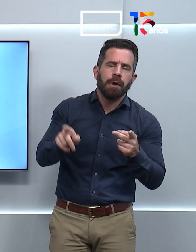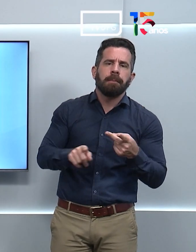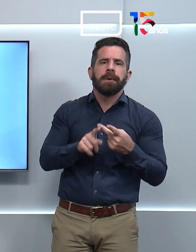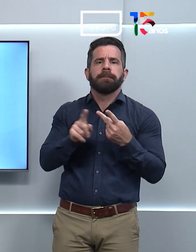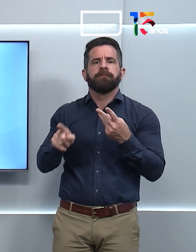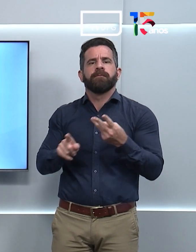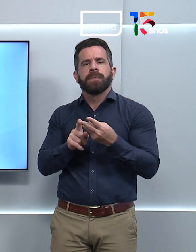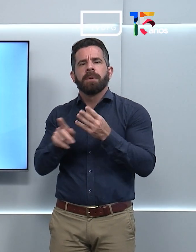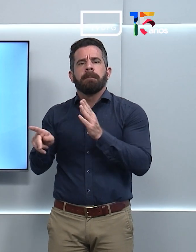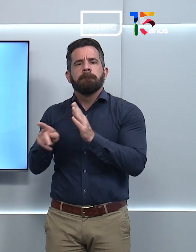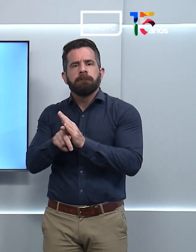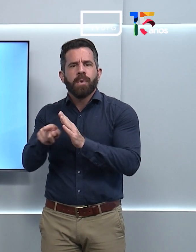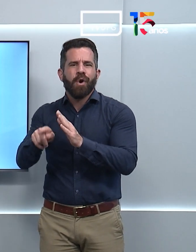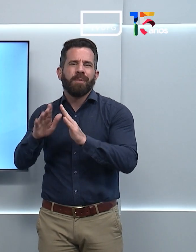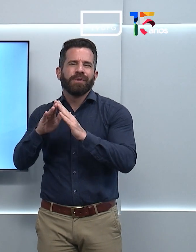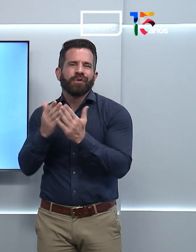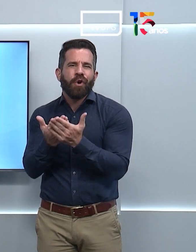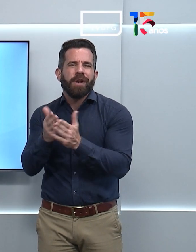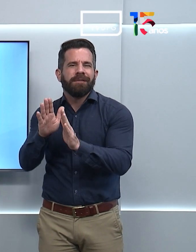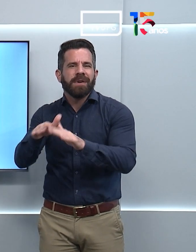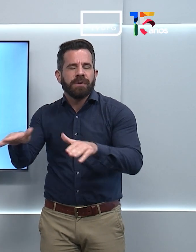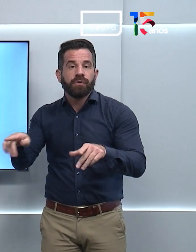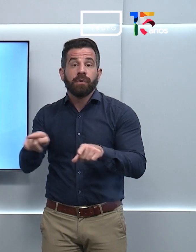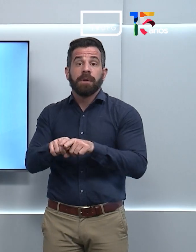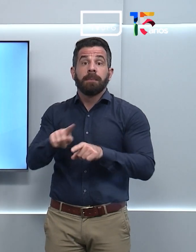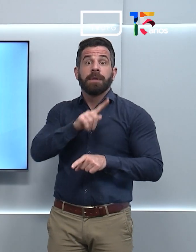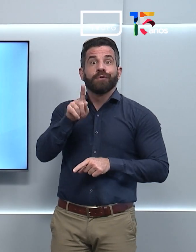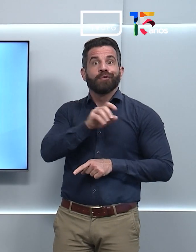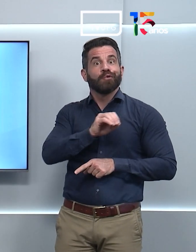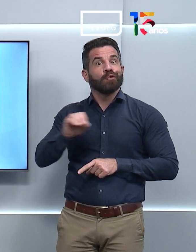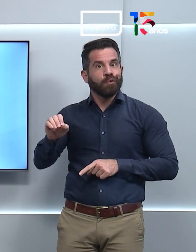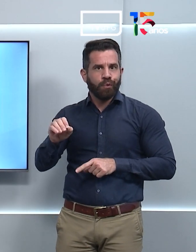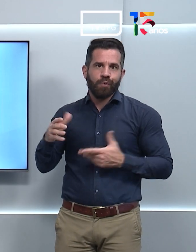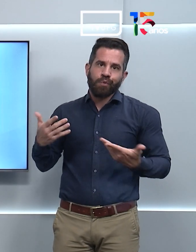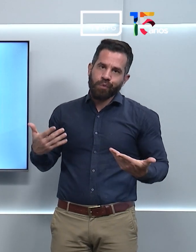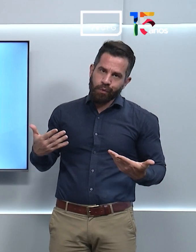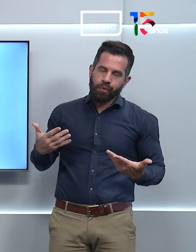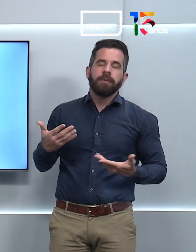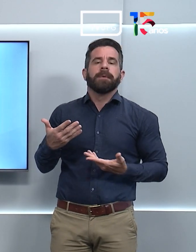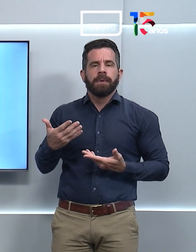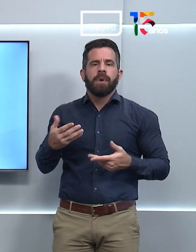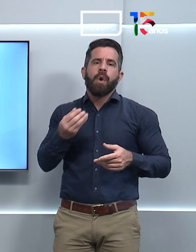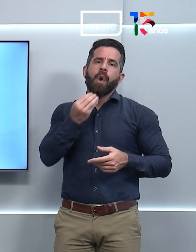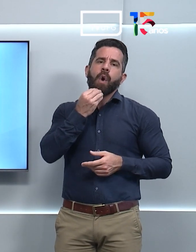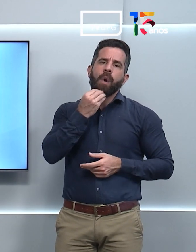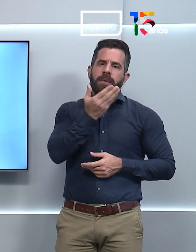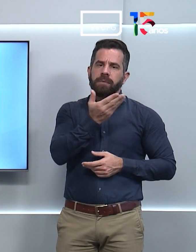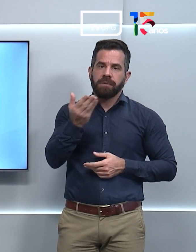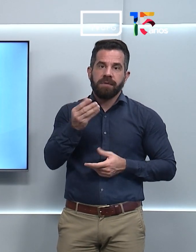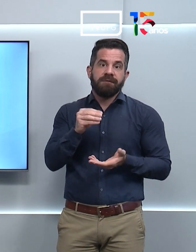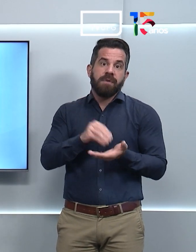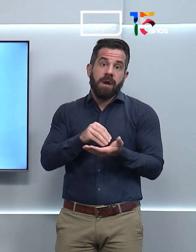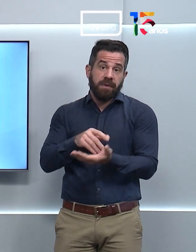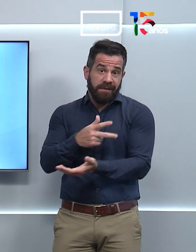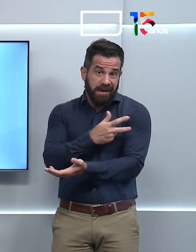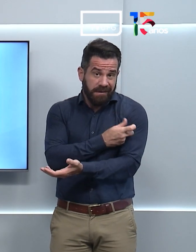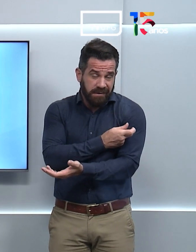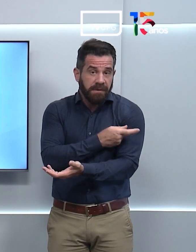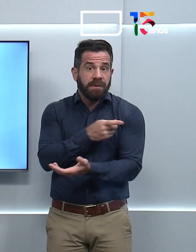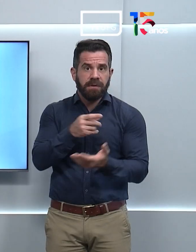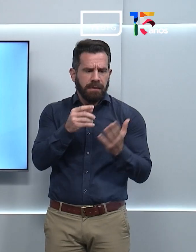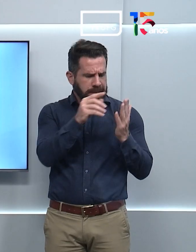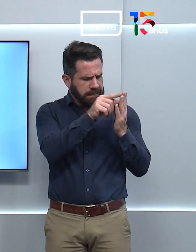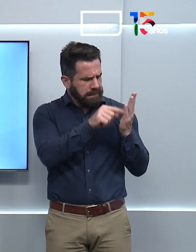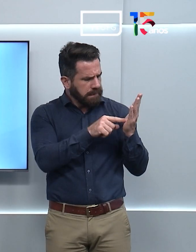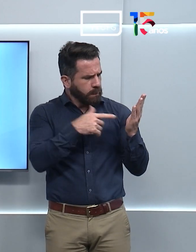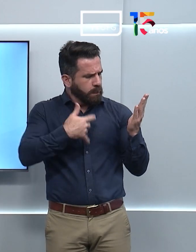shoppings, centros de educação infantil e até mesmo o zoológico. Óbvio que se você ainda não se vacinou esse ano, se tem vacina